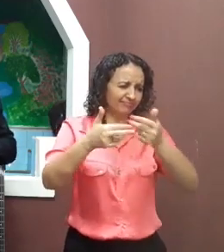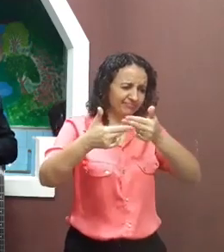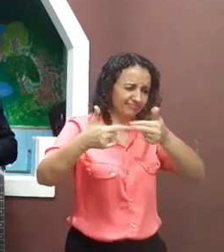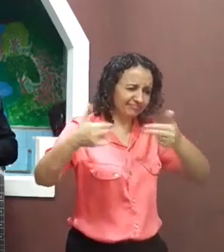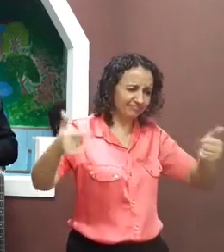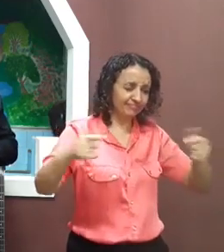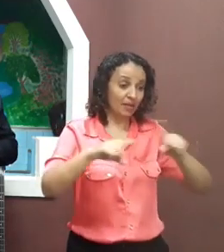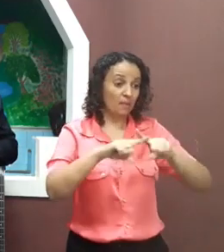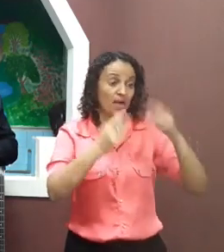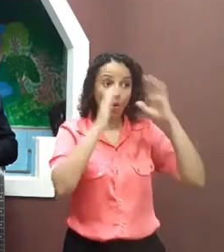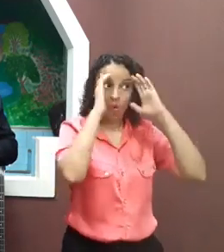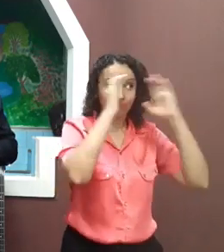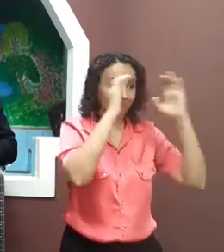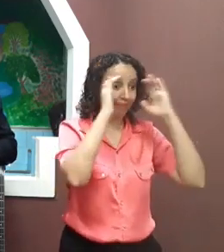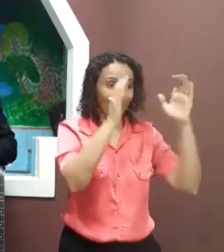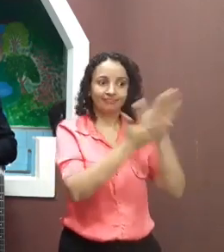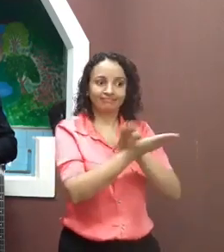ação.